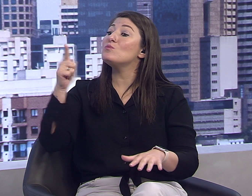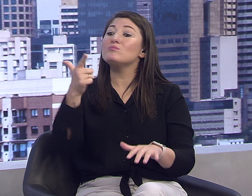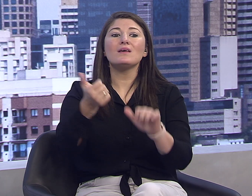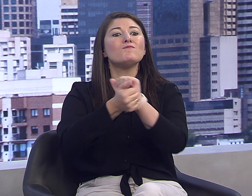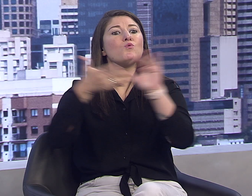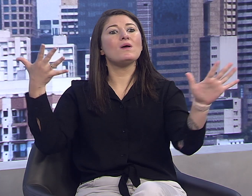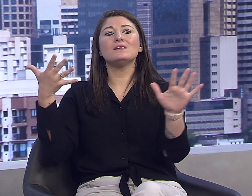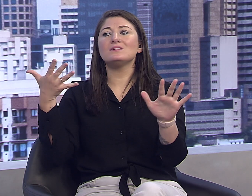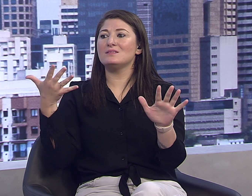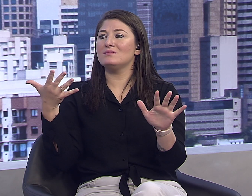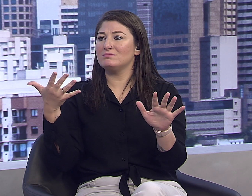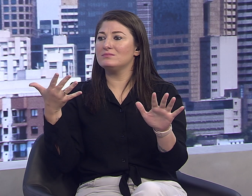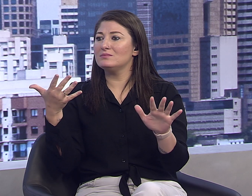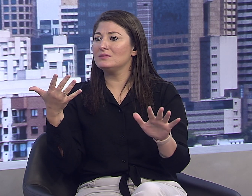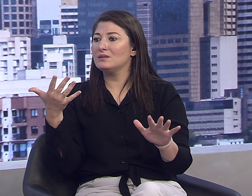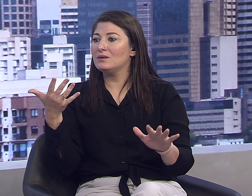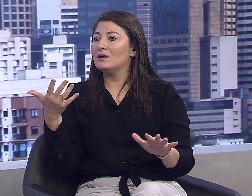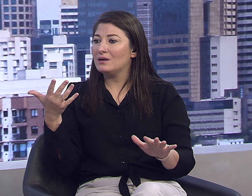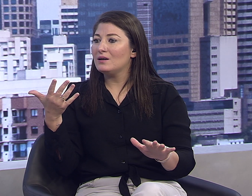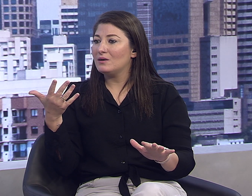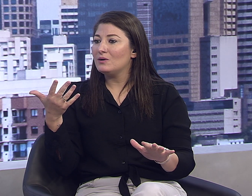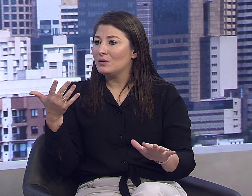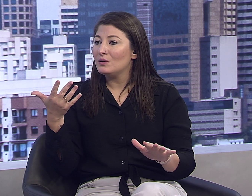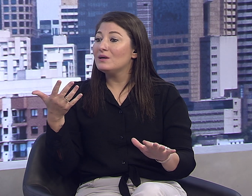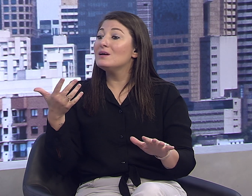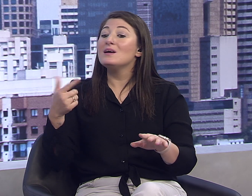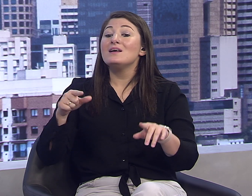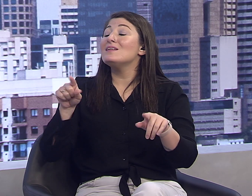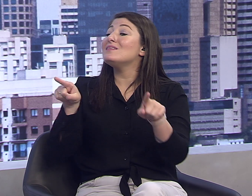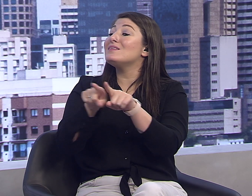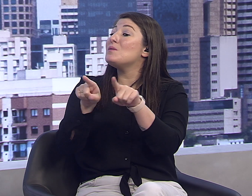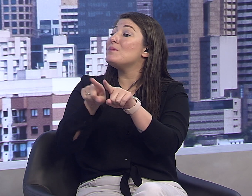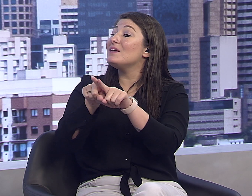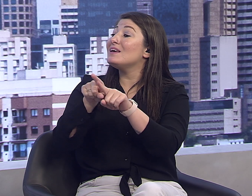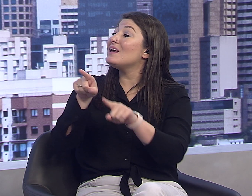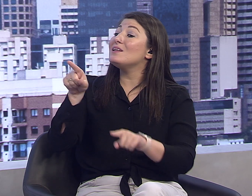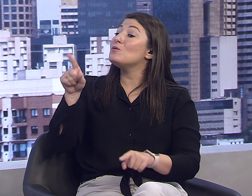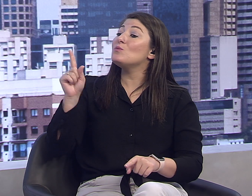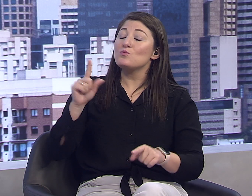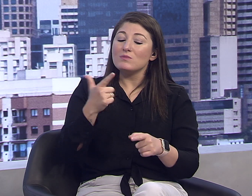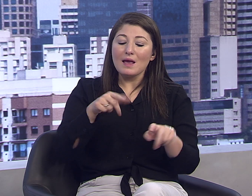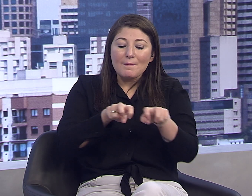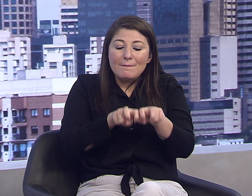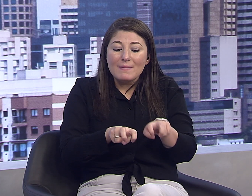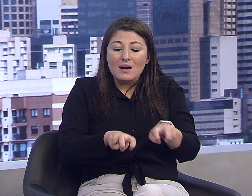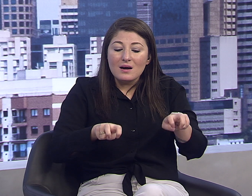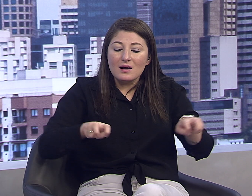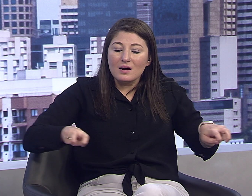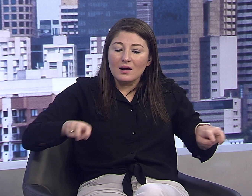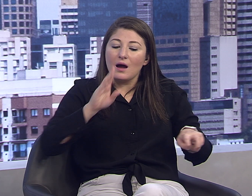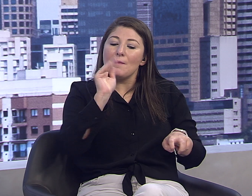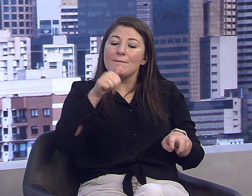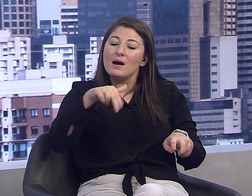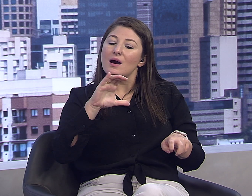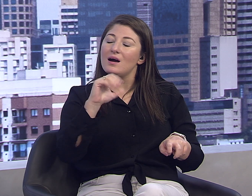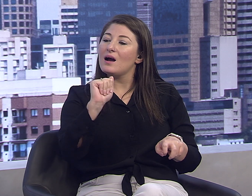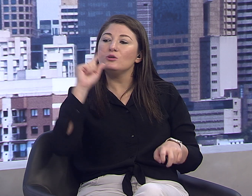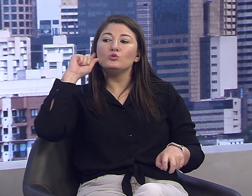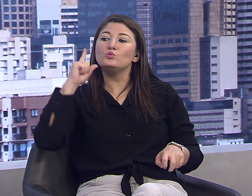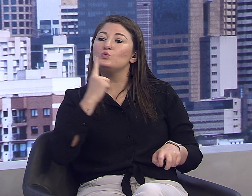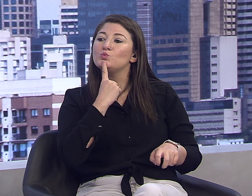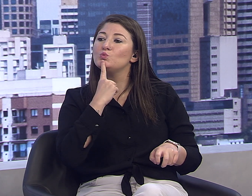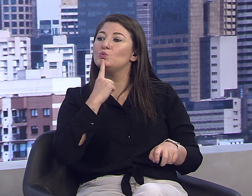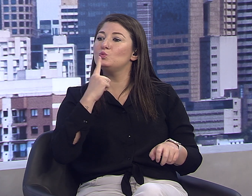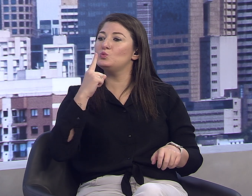nesse momento de ensino, ele não tem, às vezes, fluência no idioma, na língua de sinais. E, para